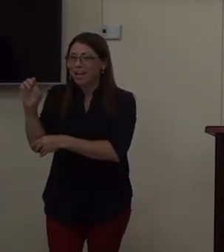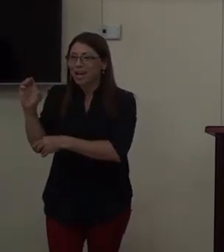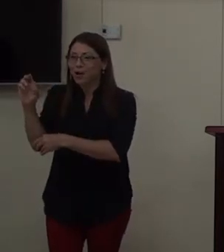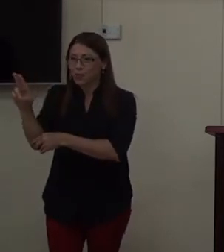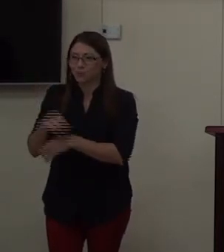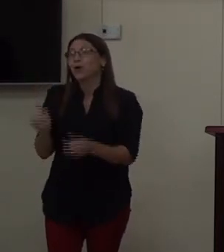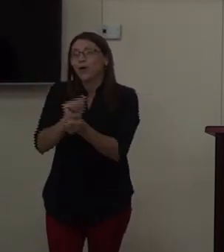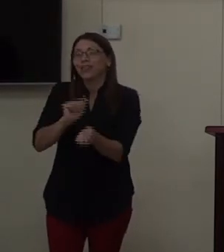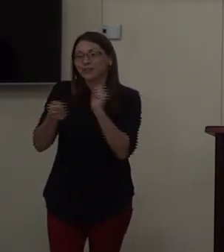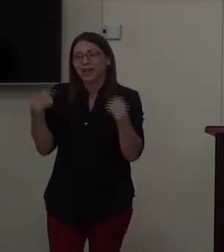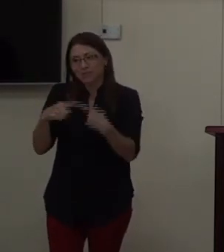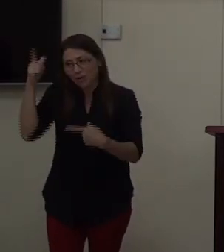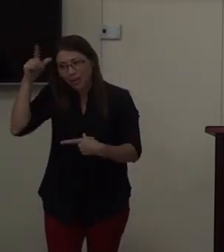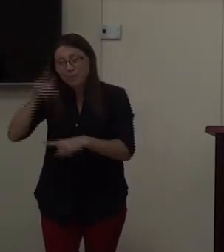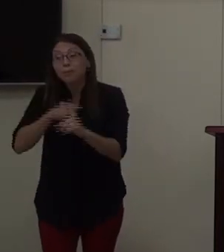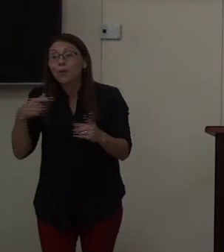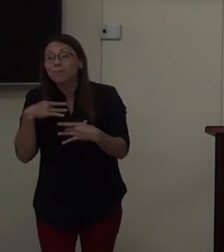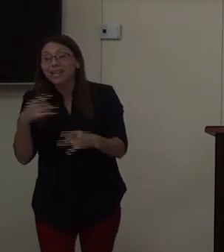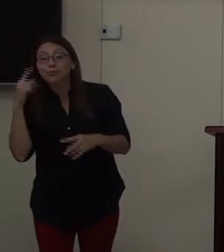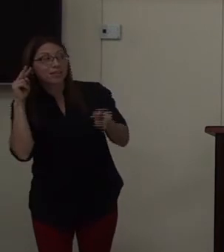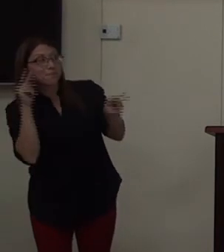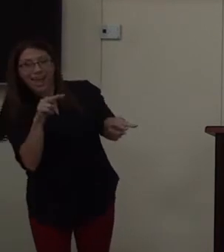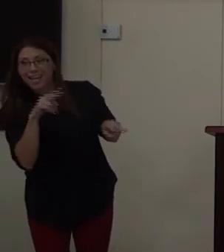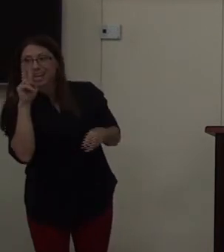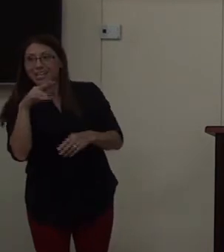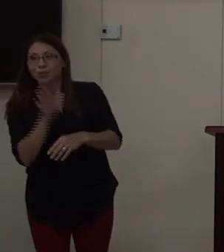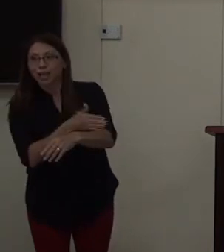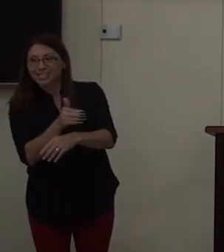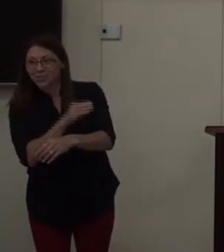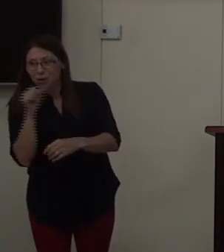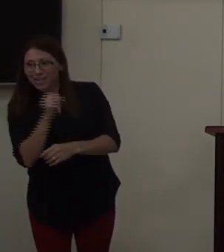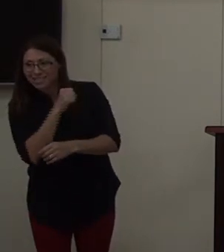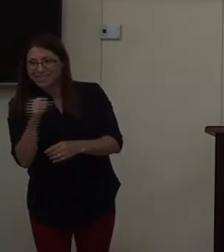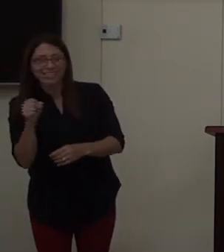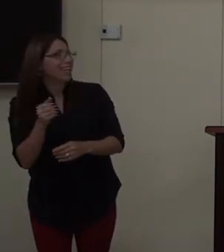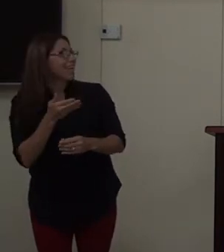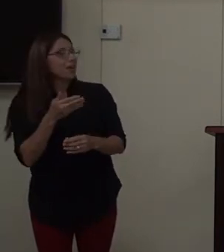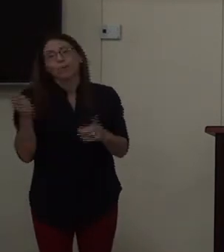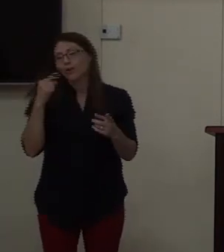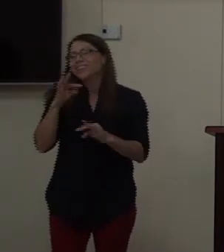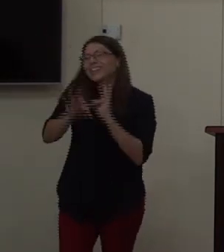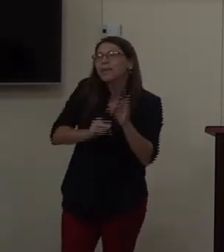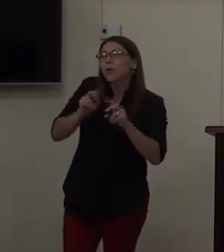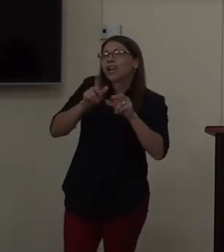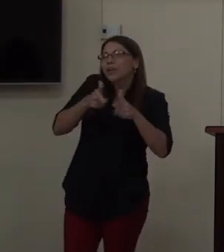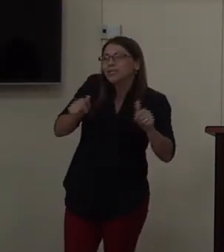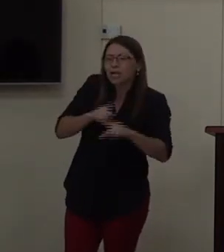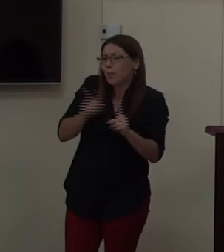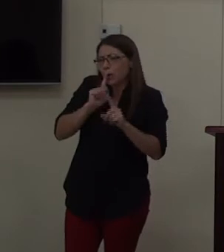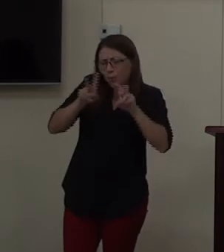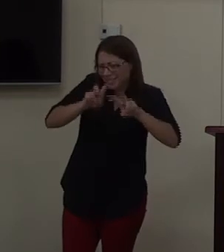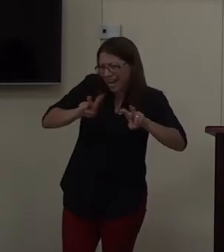estas dos canciones qué diferencias, si digamos de tipo lingüístico, que no se van a poner a hacer análisis lingüístico, pero sobre todo de